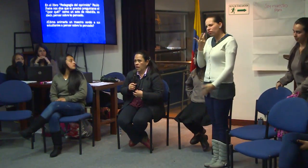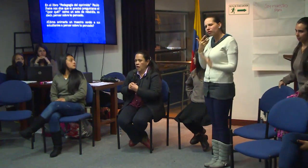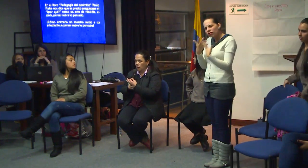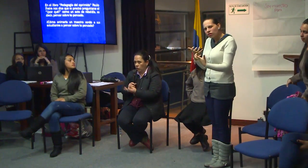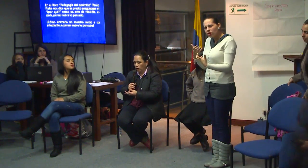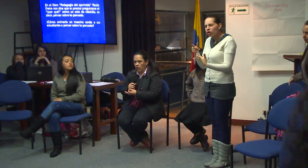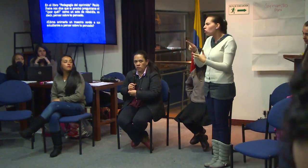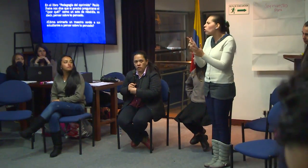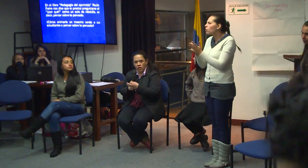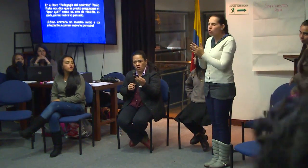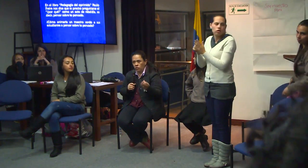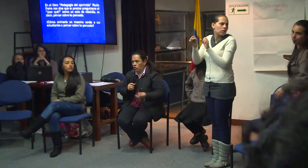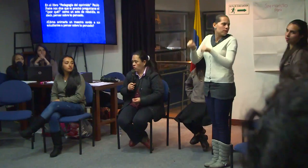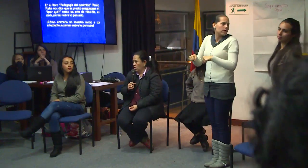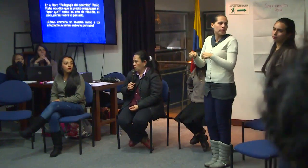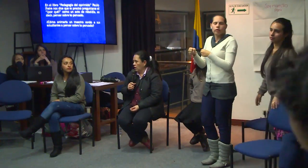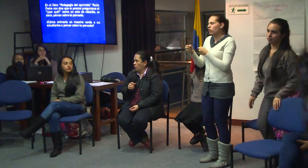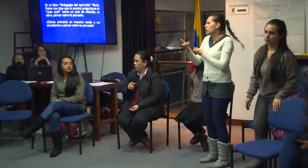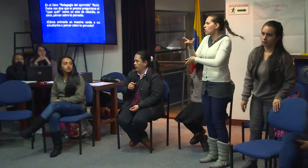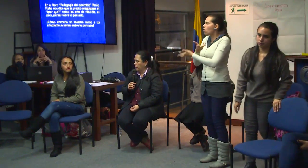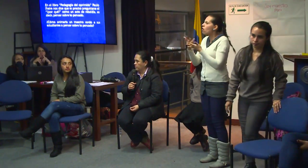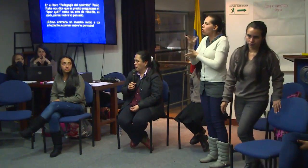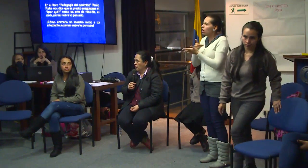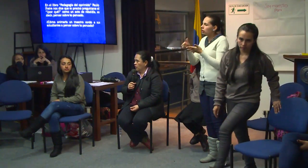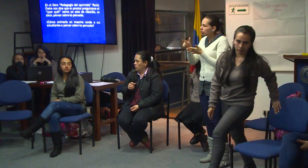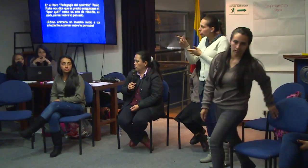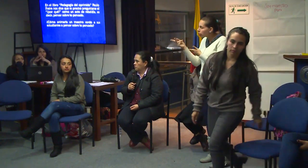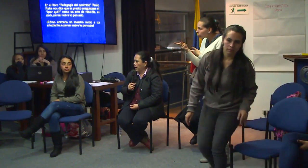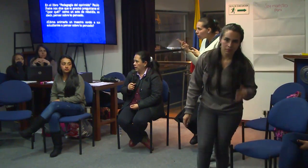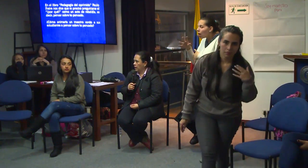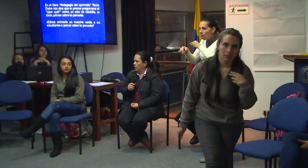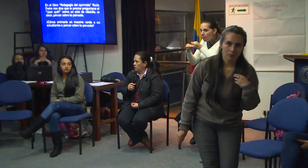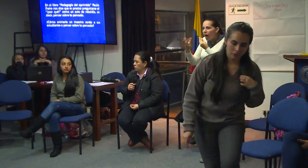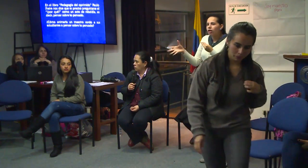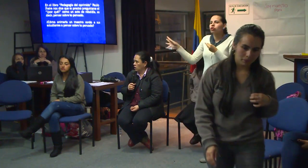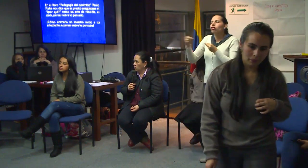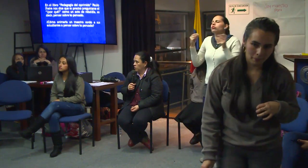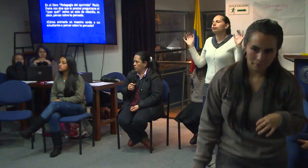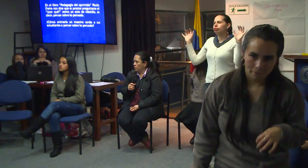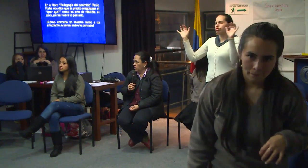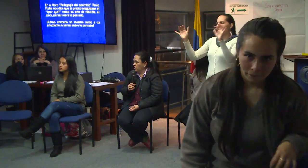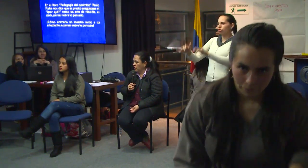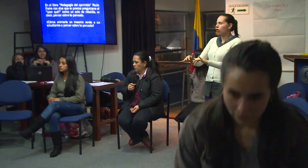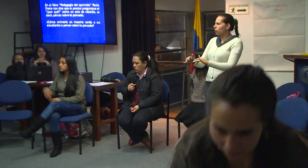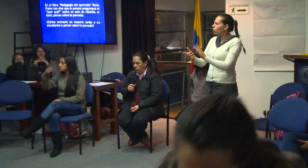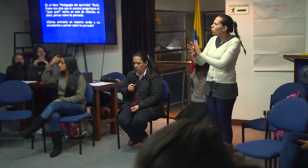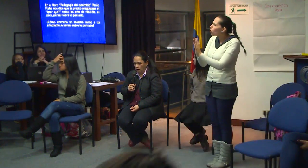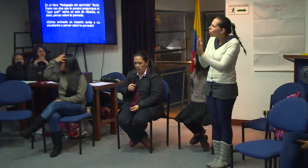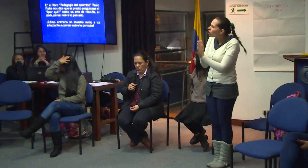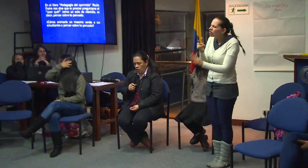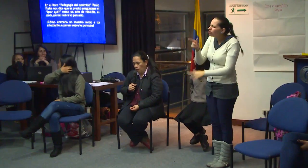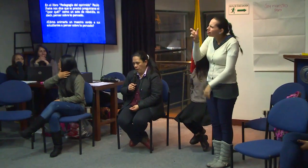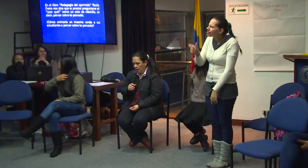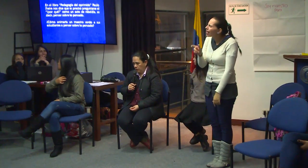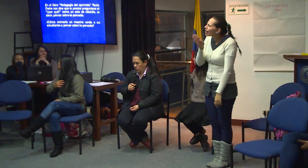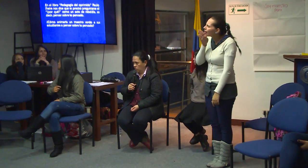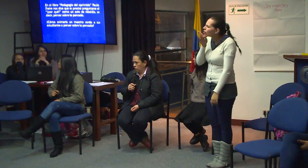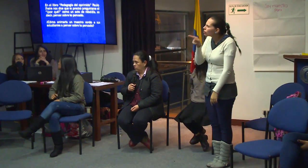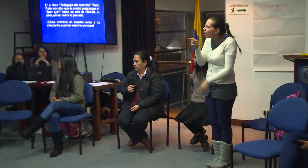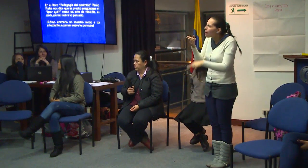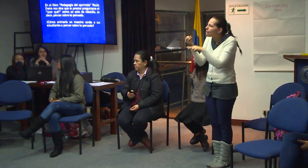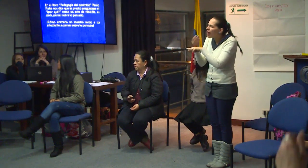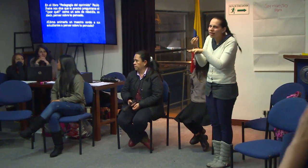conversar con ellos y con todos los que nos acompañan. Entonces, para que nos cuenten un poco primero quiénes son como